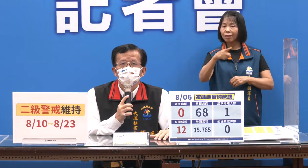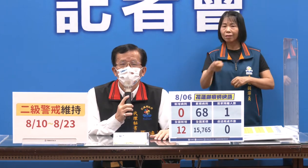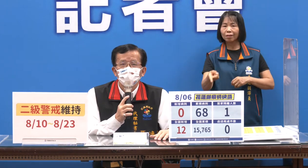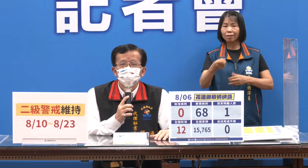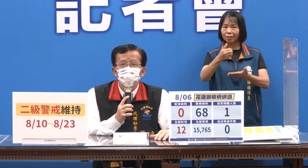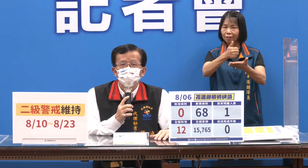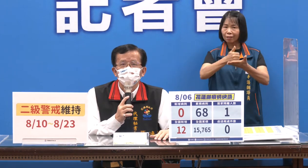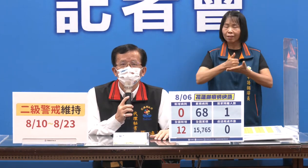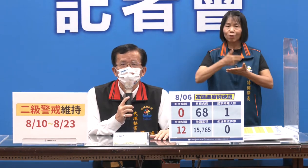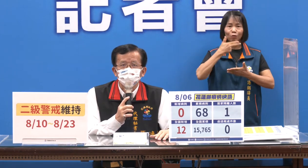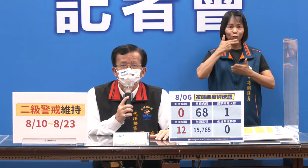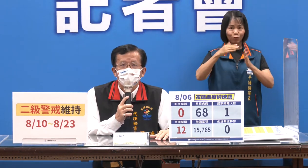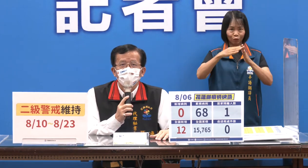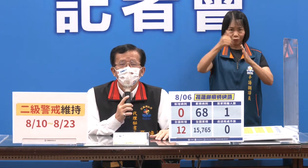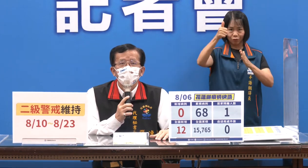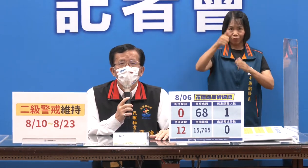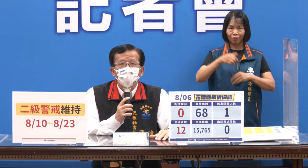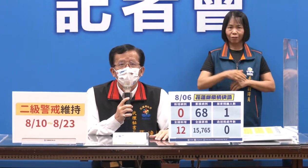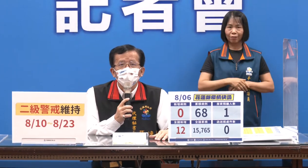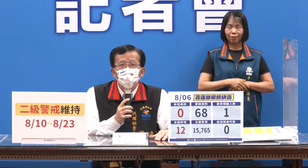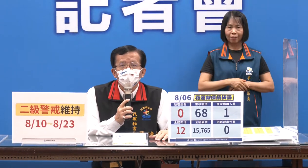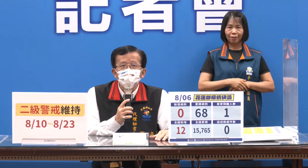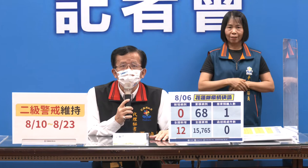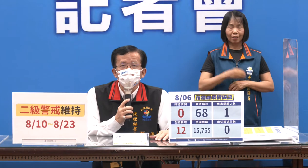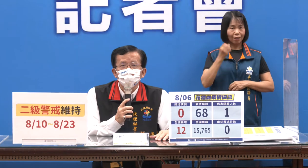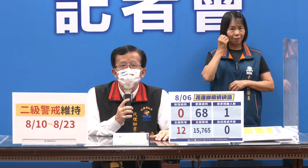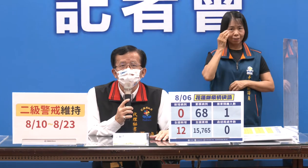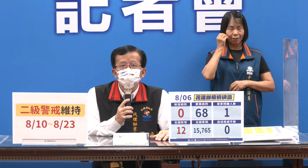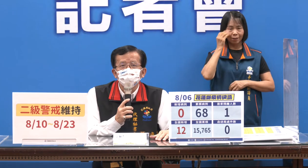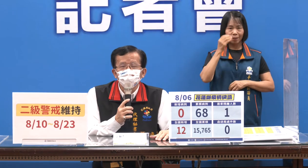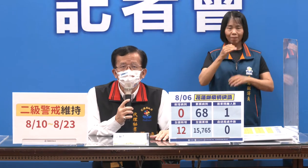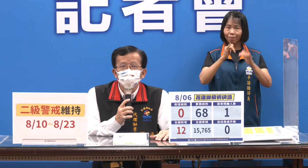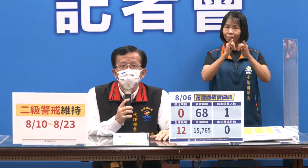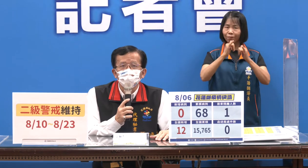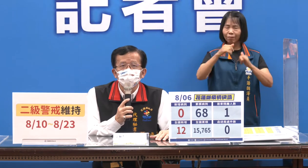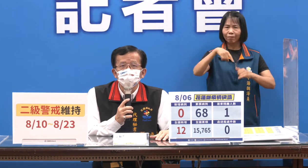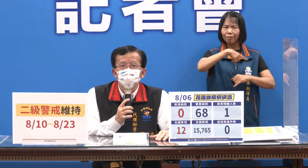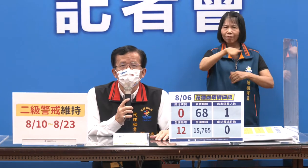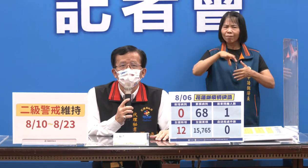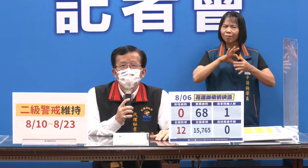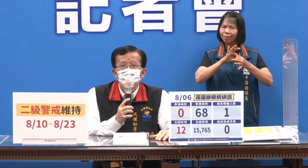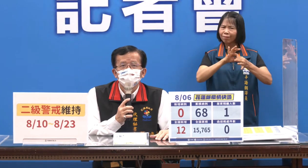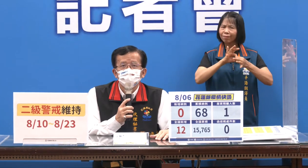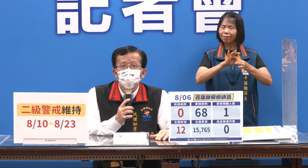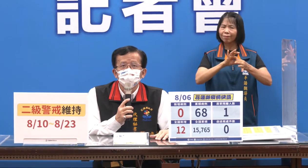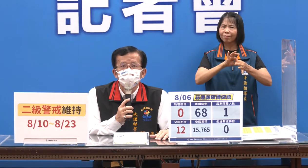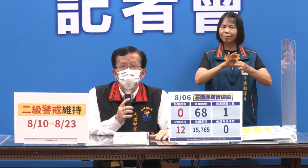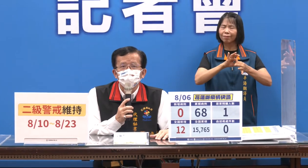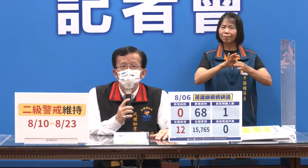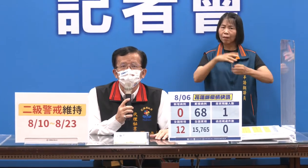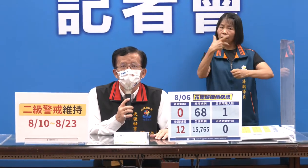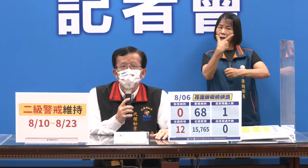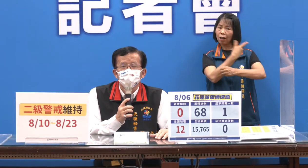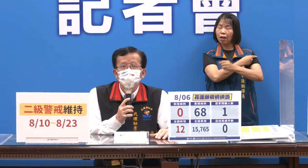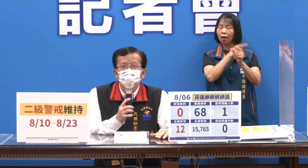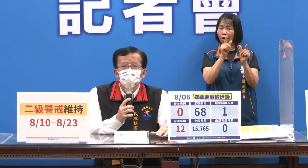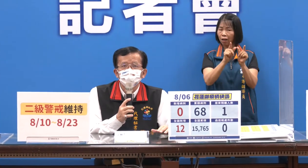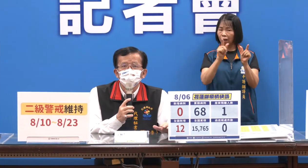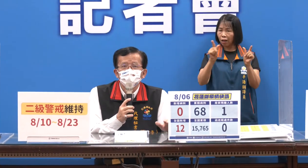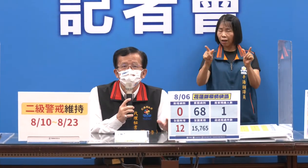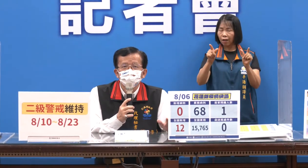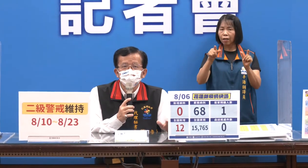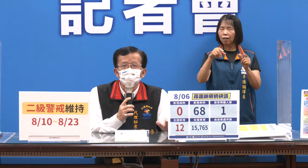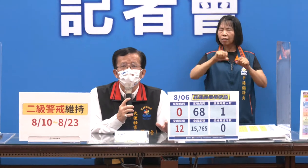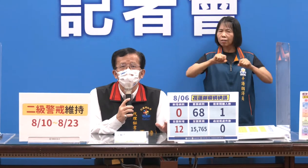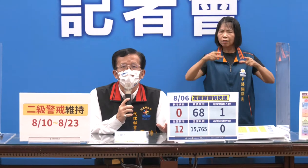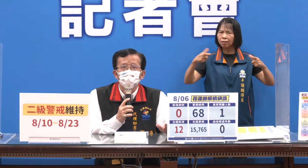请卫生局的朱局长，把花莲县乡亲非常关心的接种疫苗的相